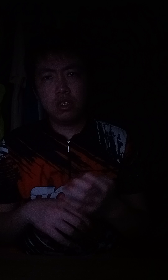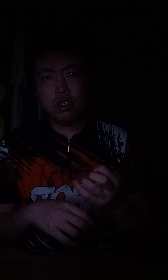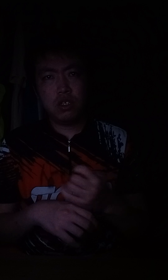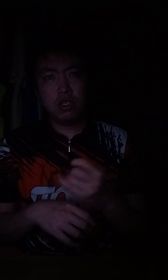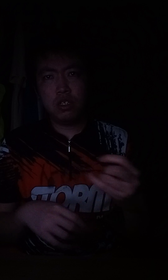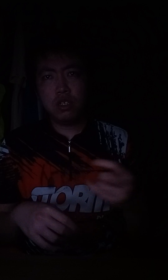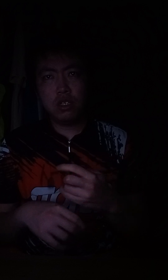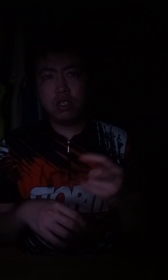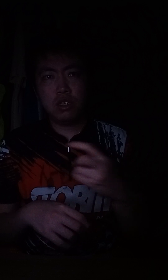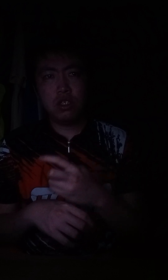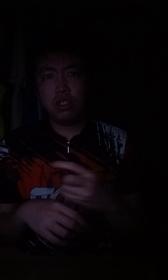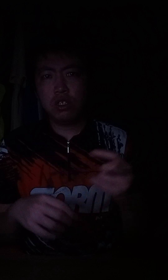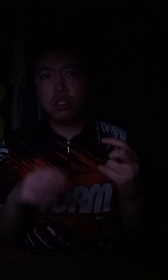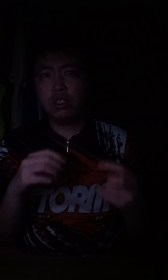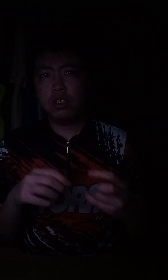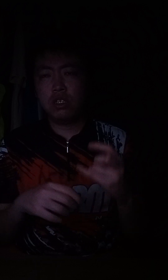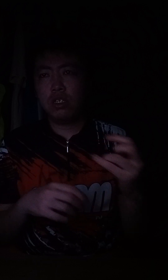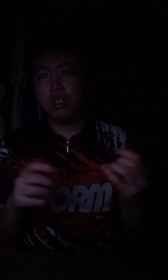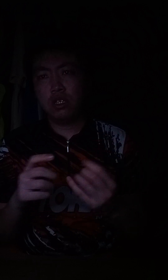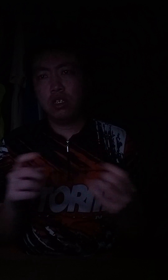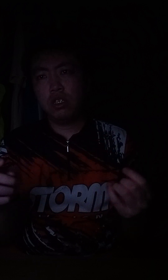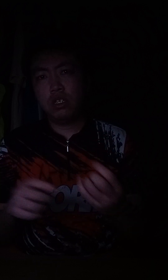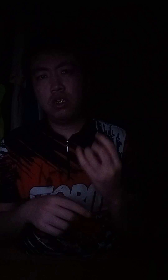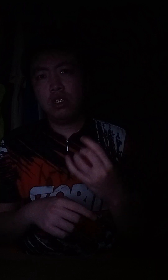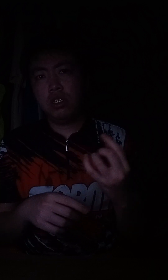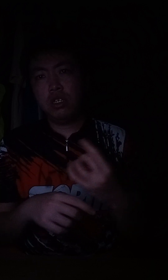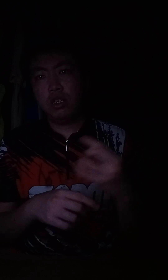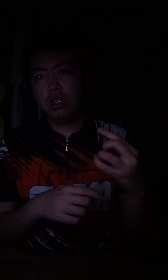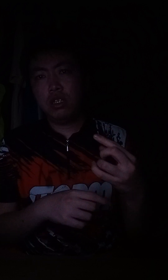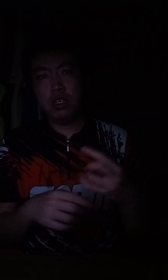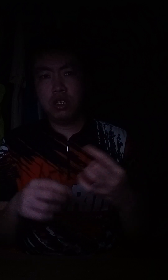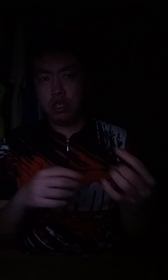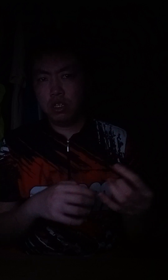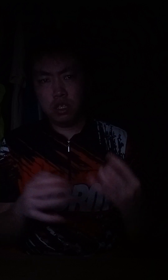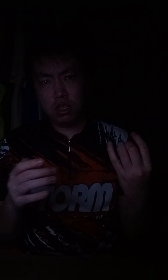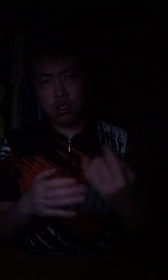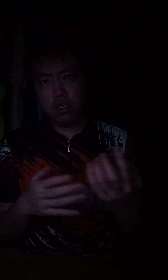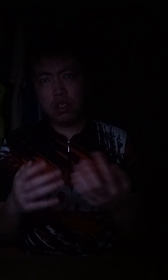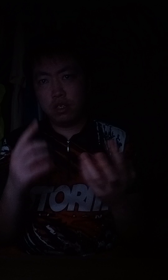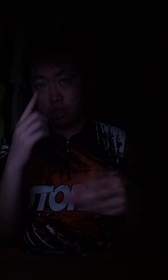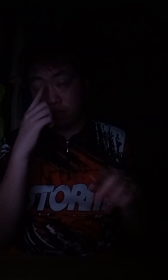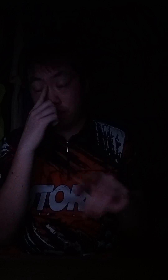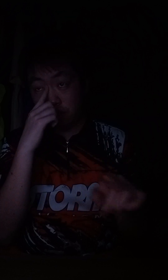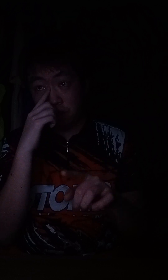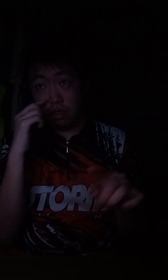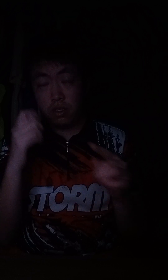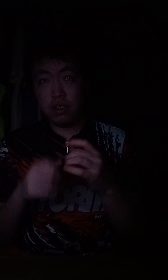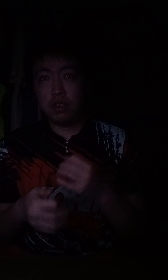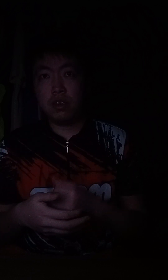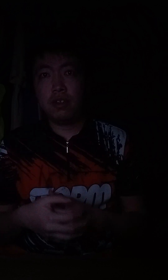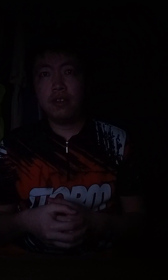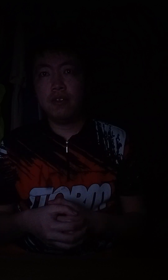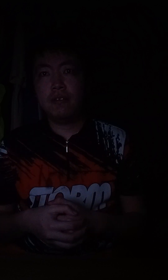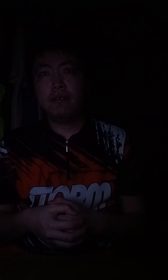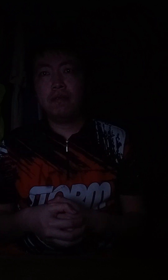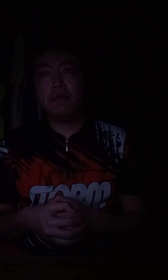차 증차를 할 수가 없어요. 그만큼 일반 시민분들은 계속 기다리실 수밖에 없고.